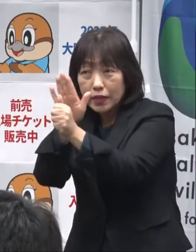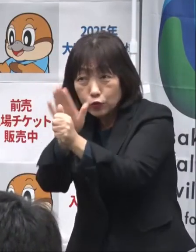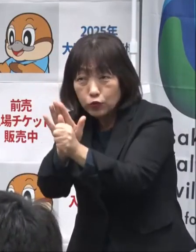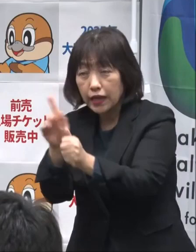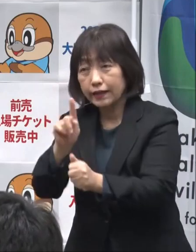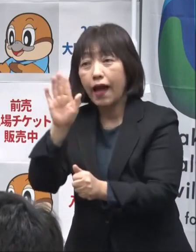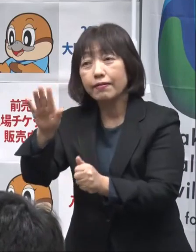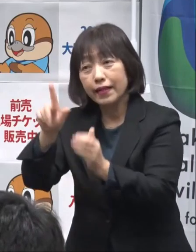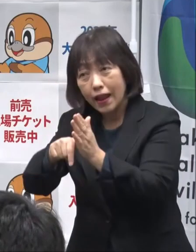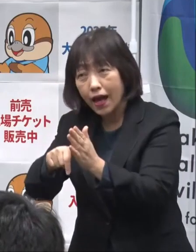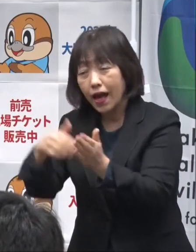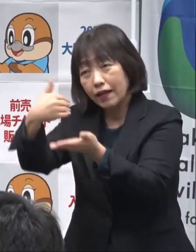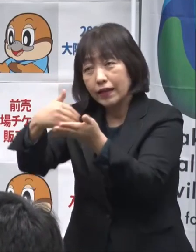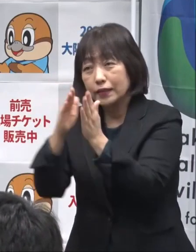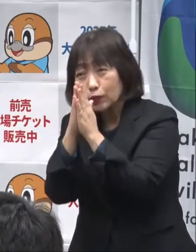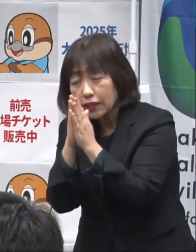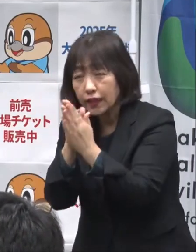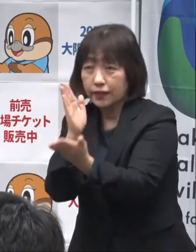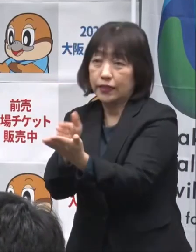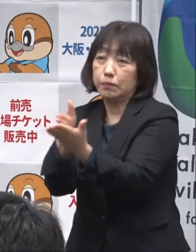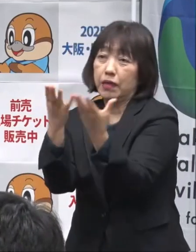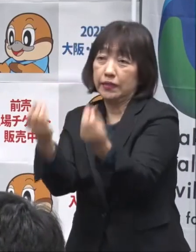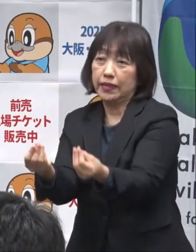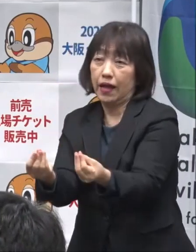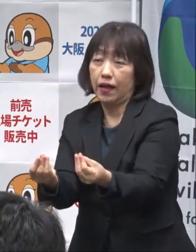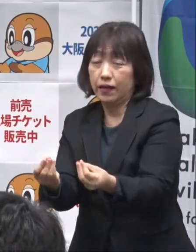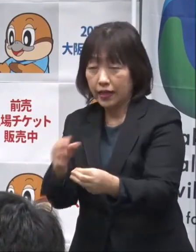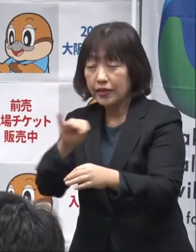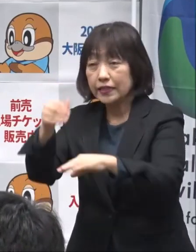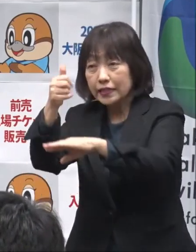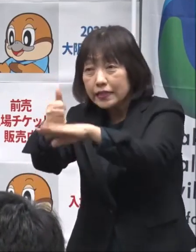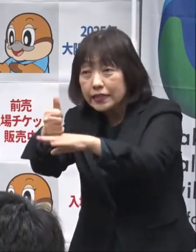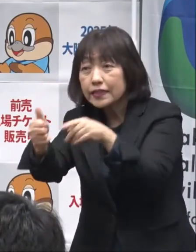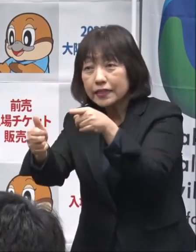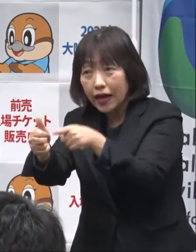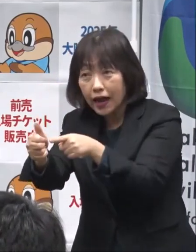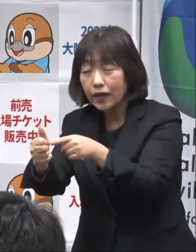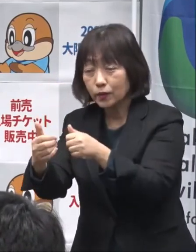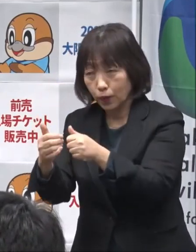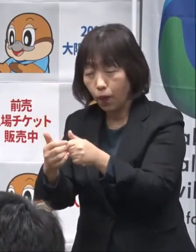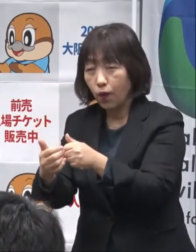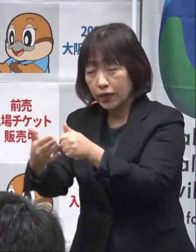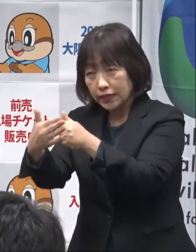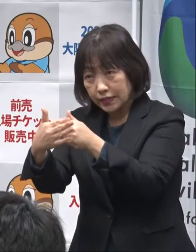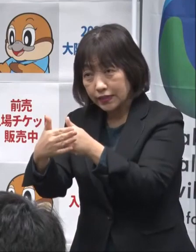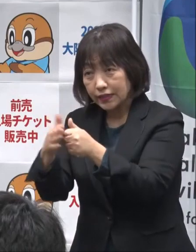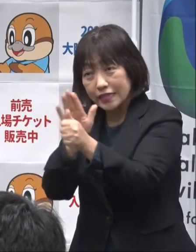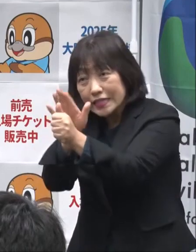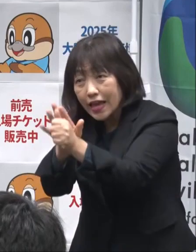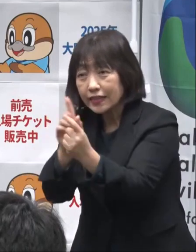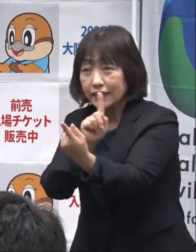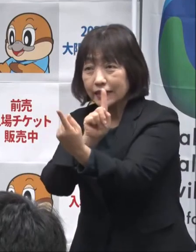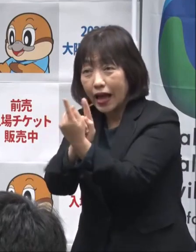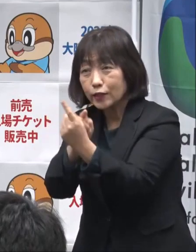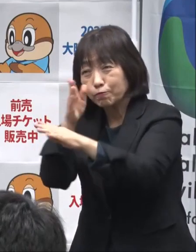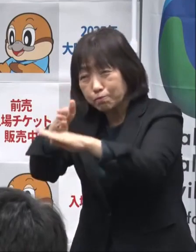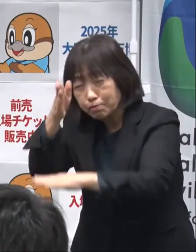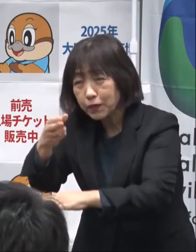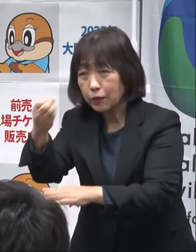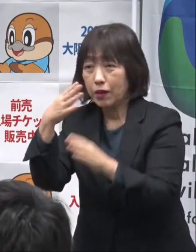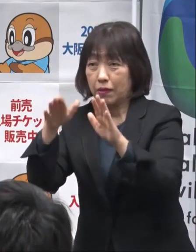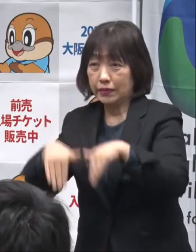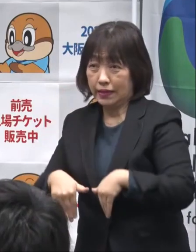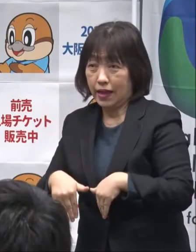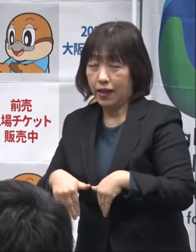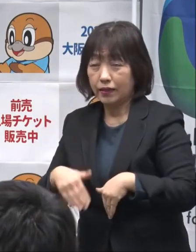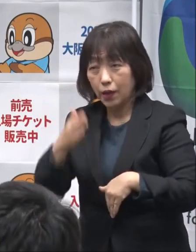あればという話もさせていただきました。また長谷知事からこの支援に対する謝意がありました。また輪島市